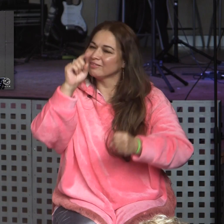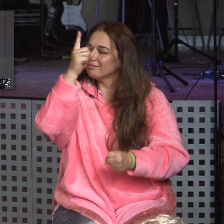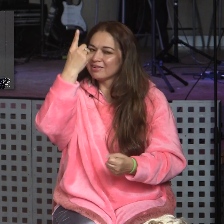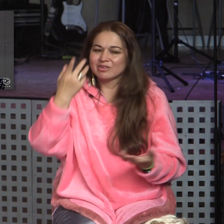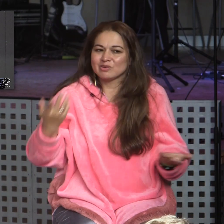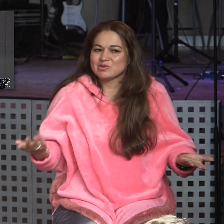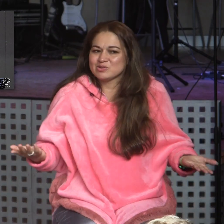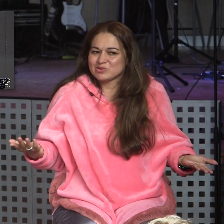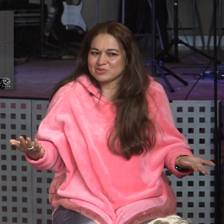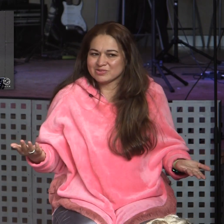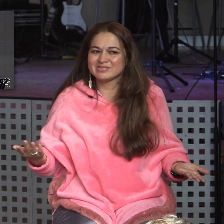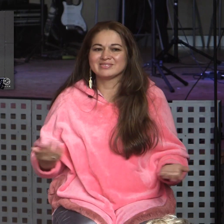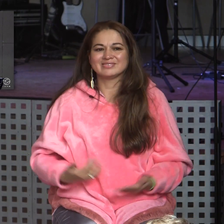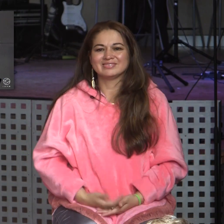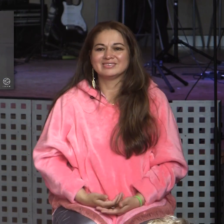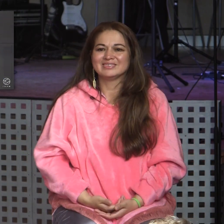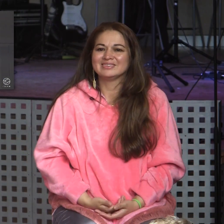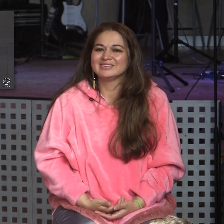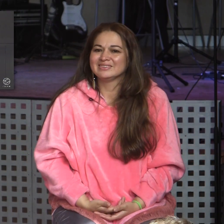Pero fijaos Jesucristo.